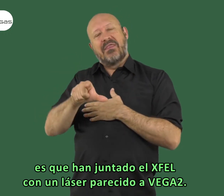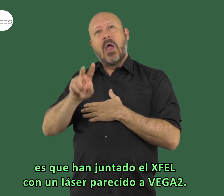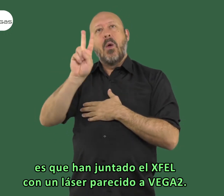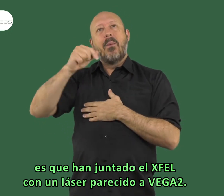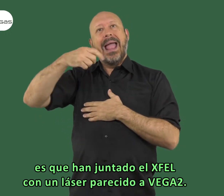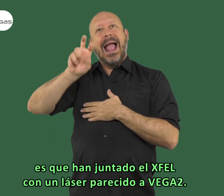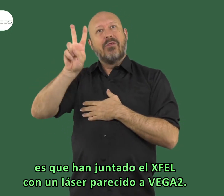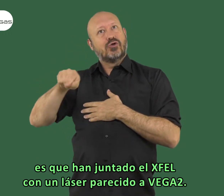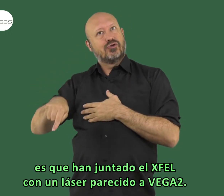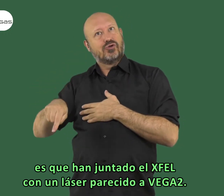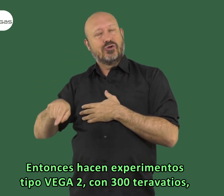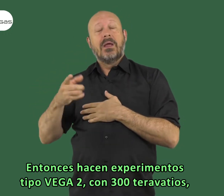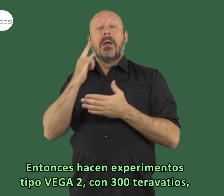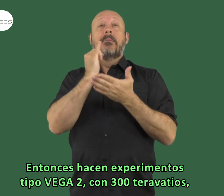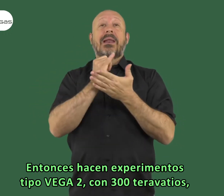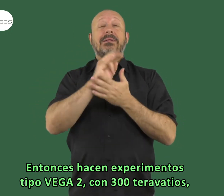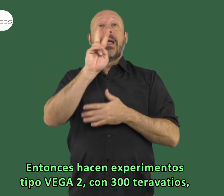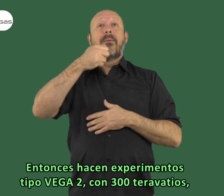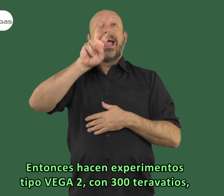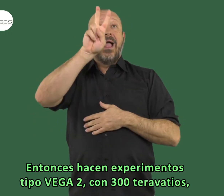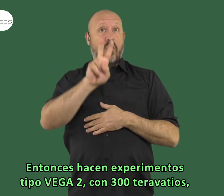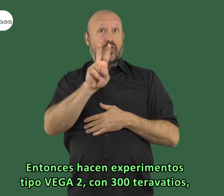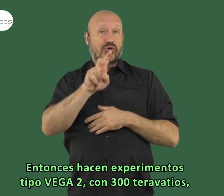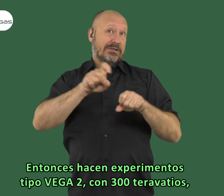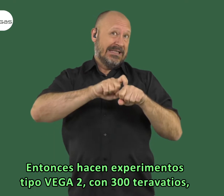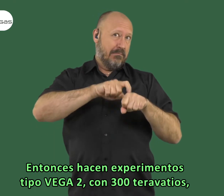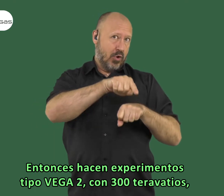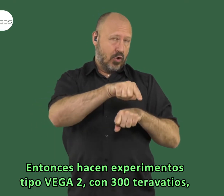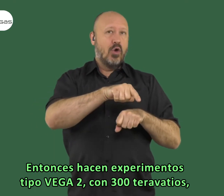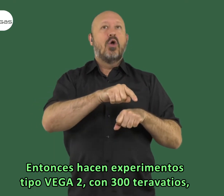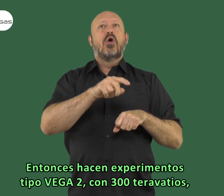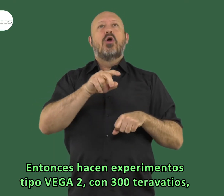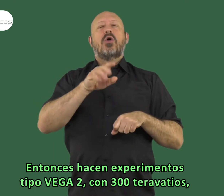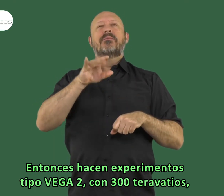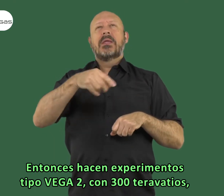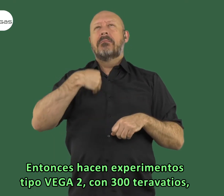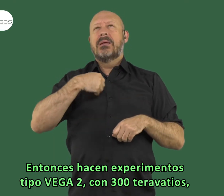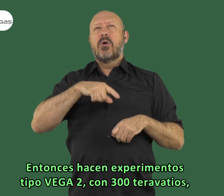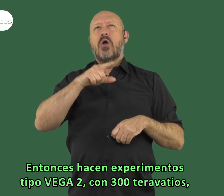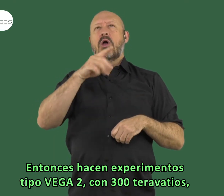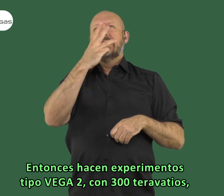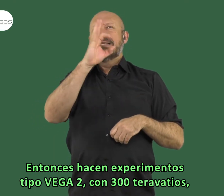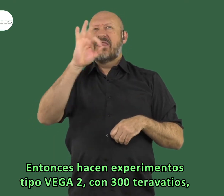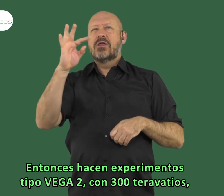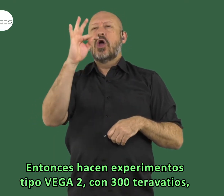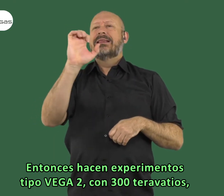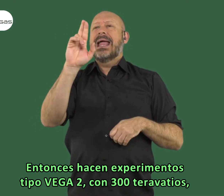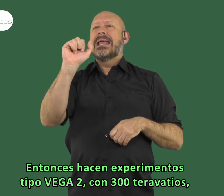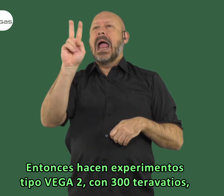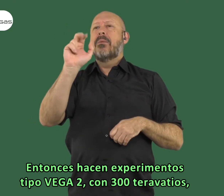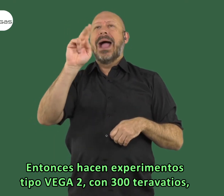láser parecido a Vega 2. Ujú. Y entonces hacen experimentos con un láser tipo Vega 2, 200,